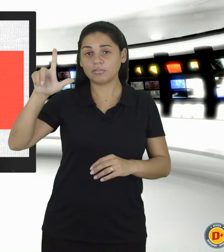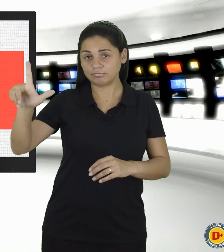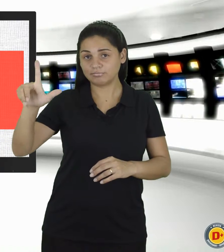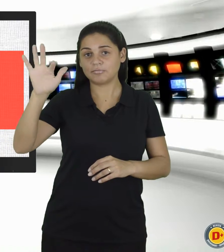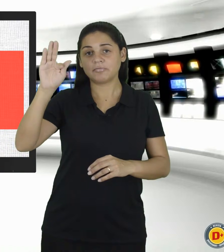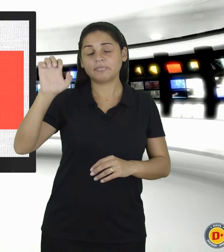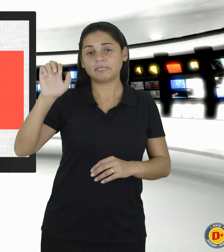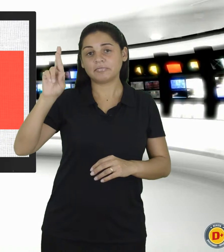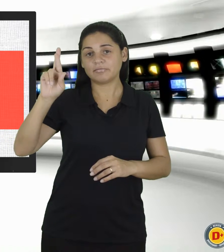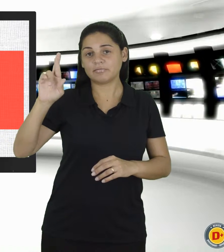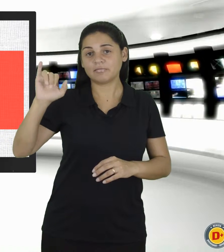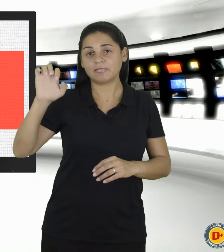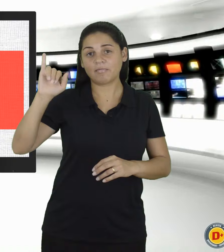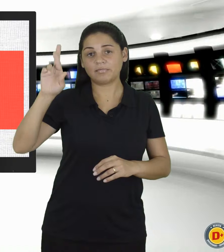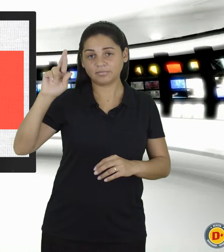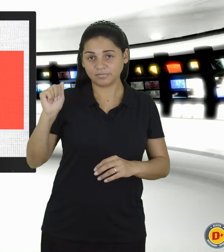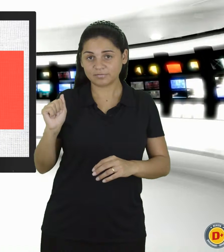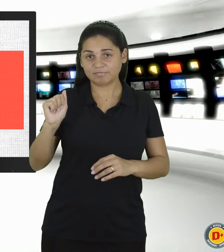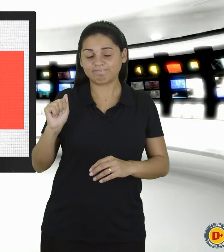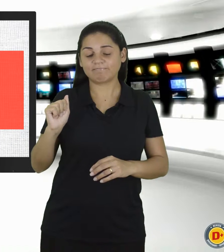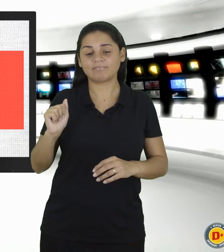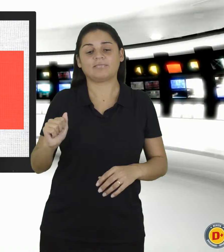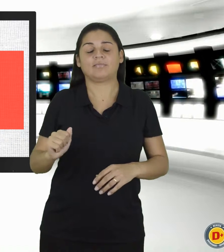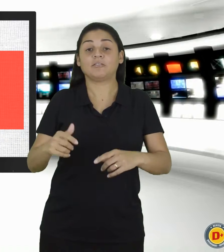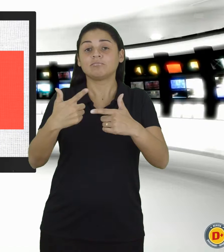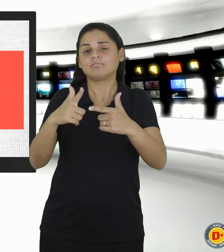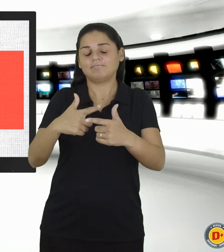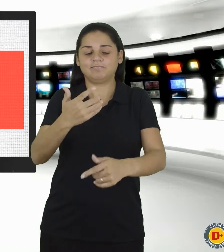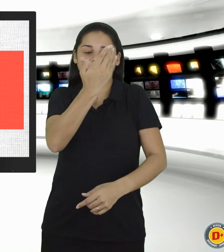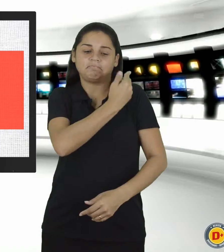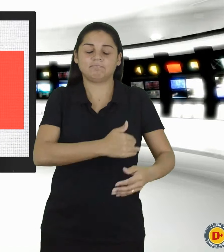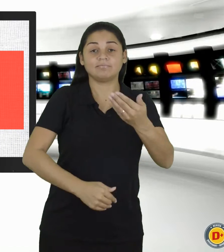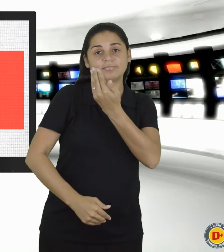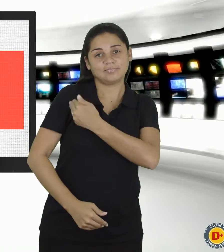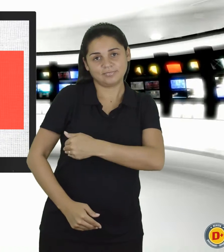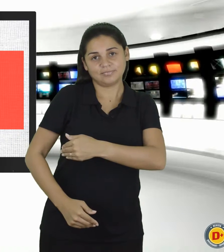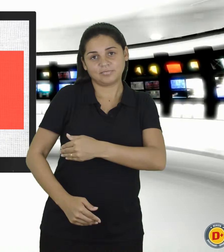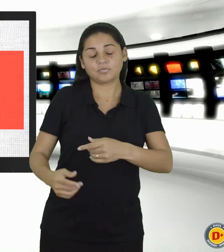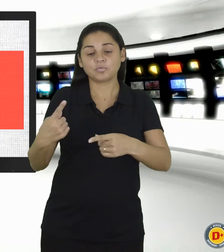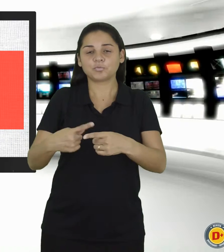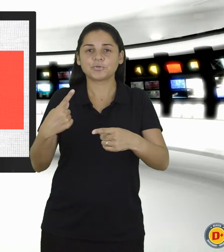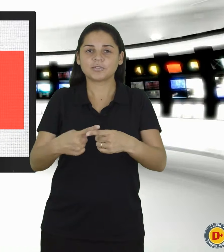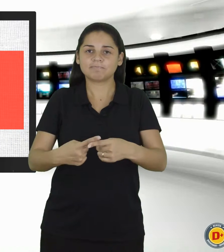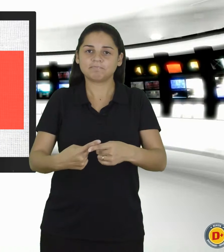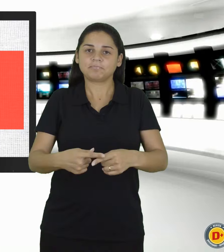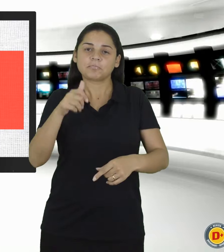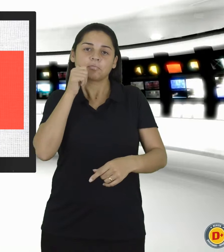superiores. Apesar do cenário desanimador, o rapaz descobriu um talento raro e desenvolveu a... De novo. Apesar do